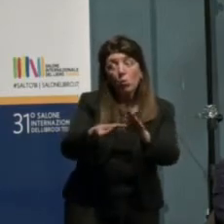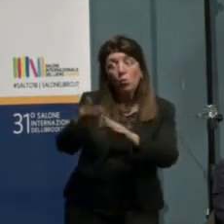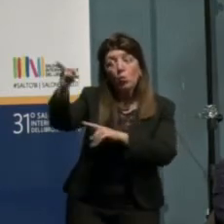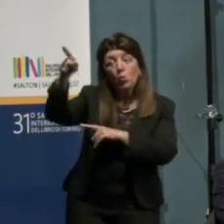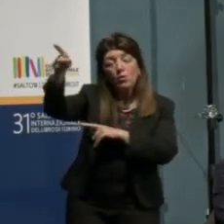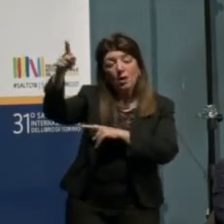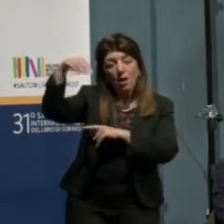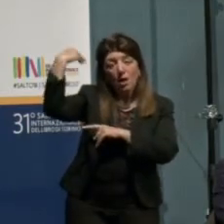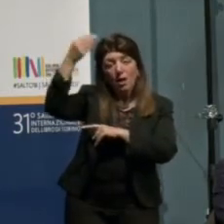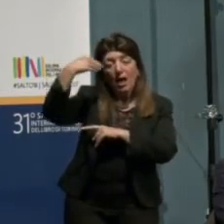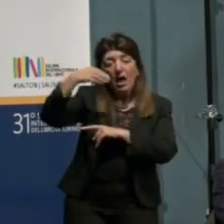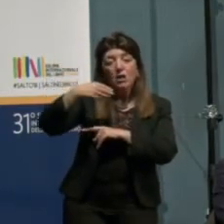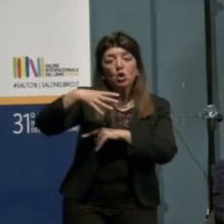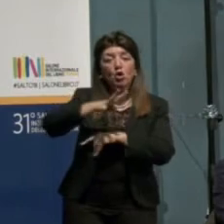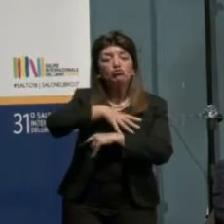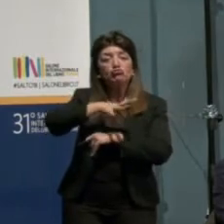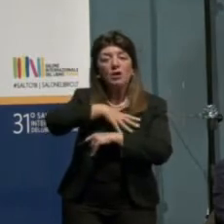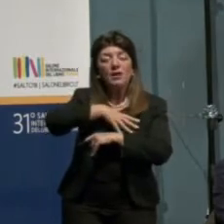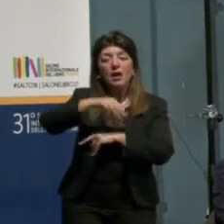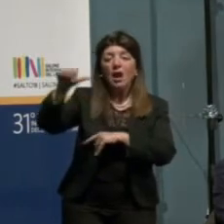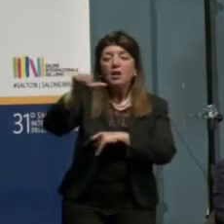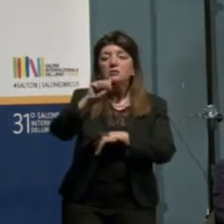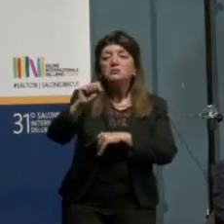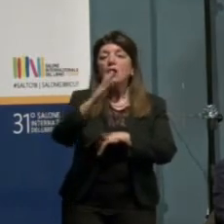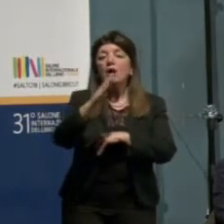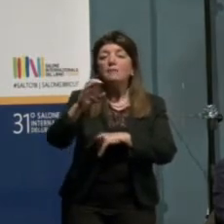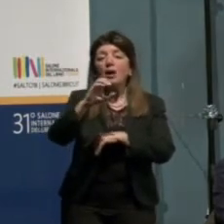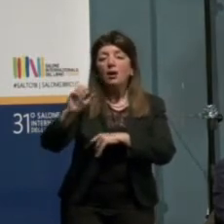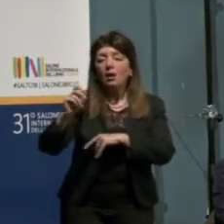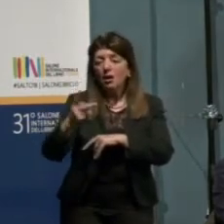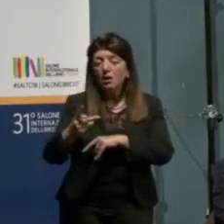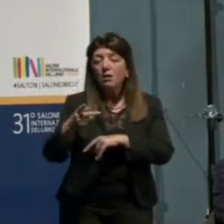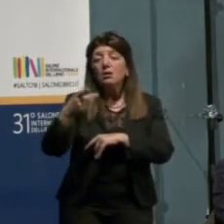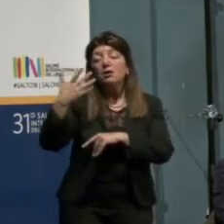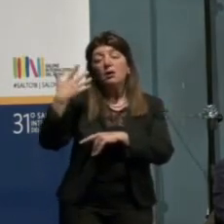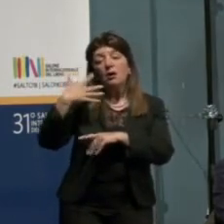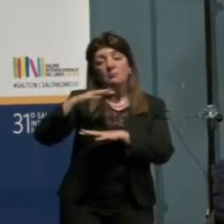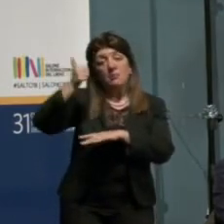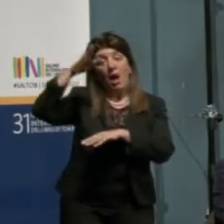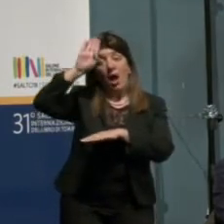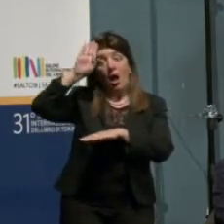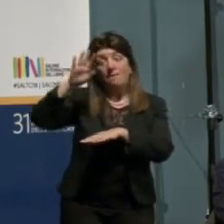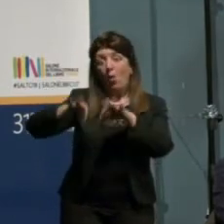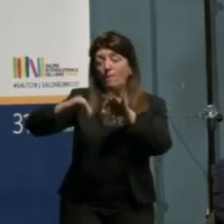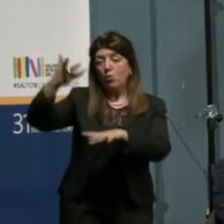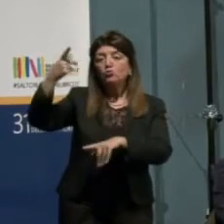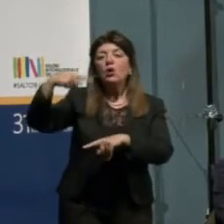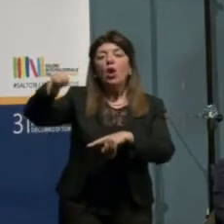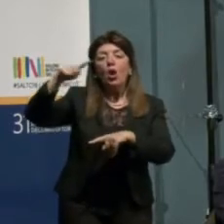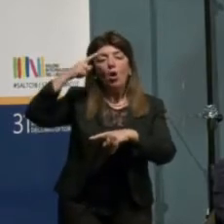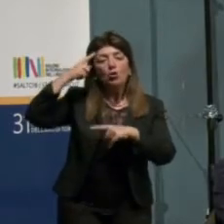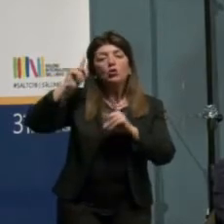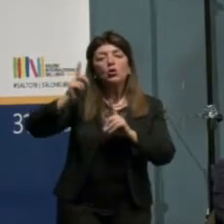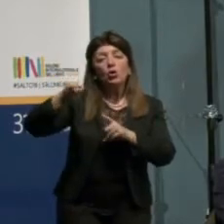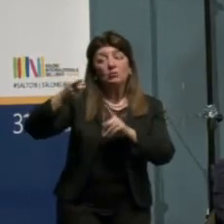perché il procuratore capo generale e il anno ha detto che ci riflettevano su questo è